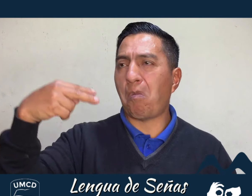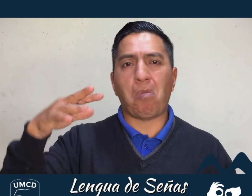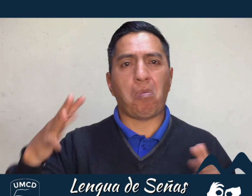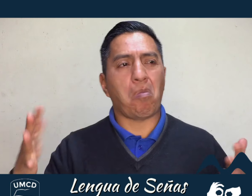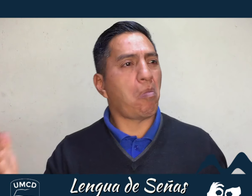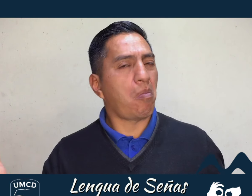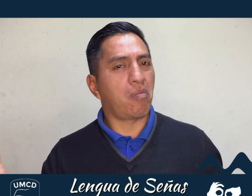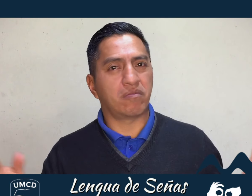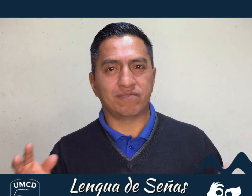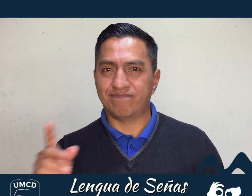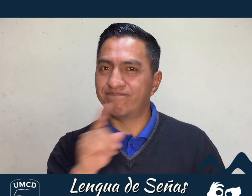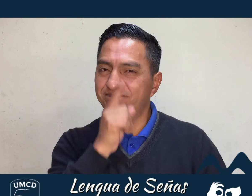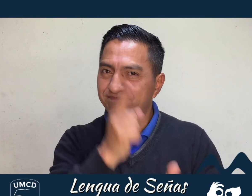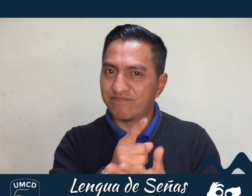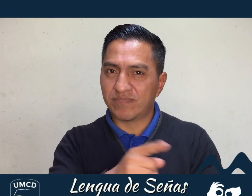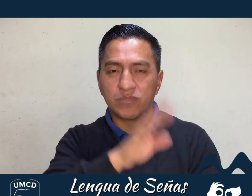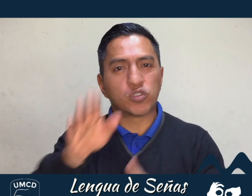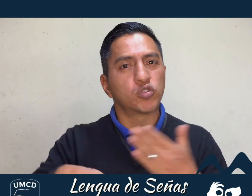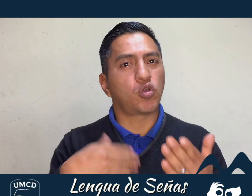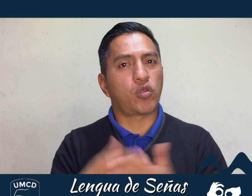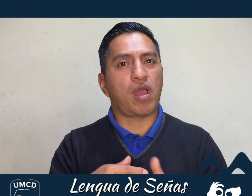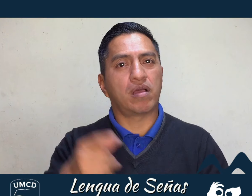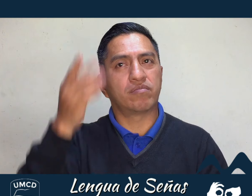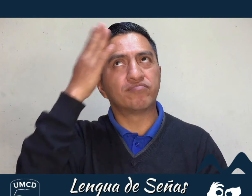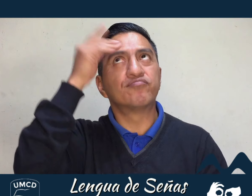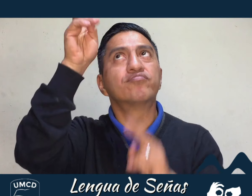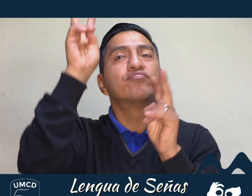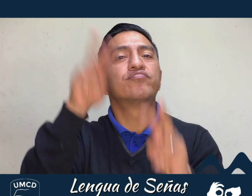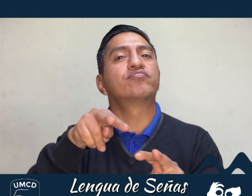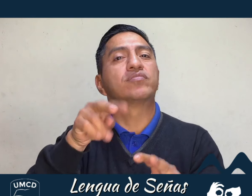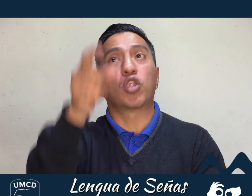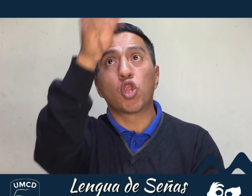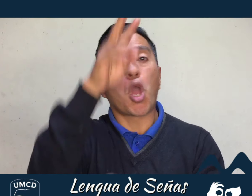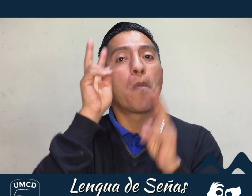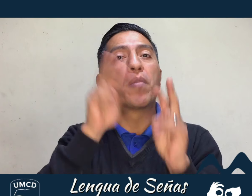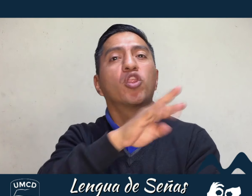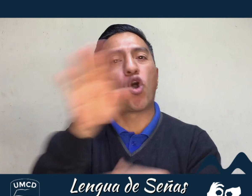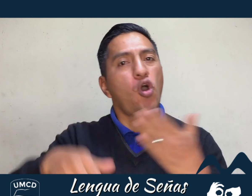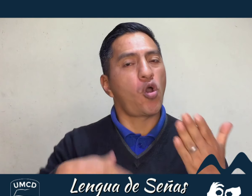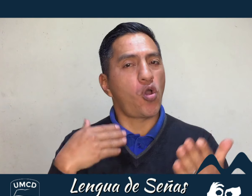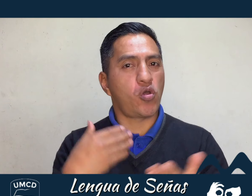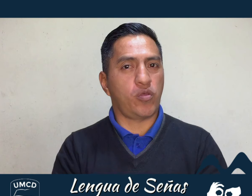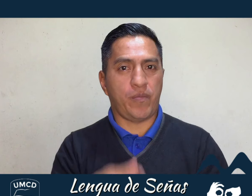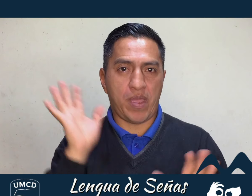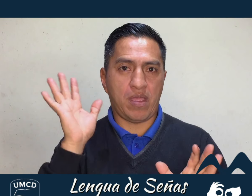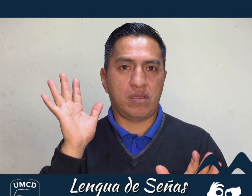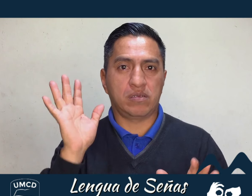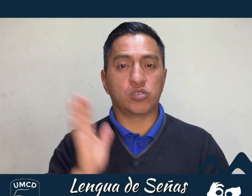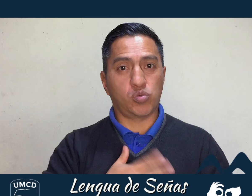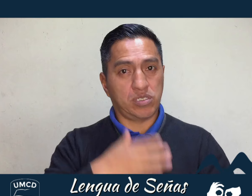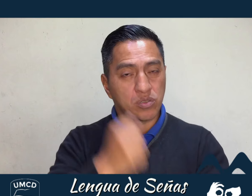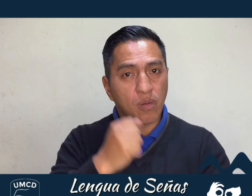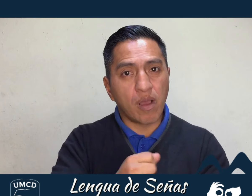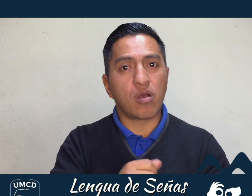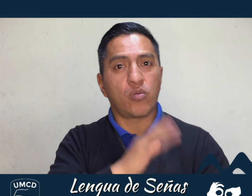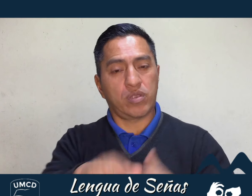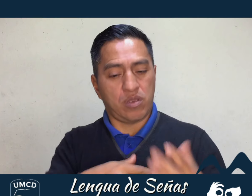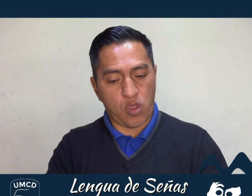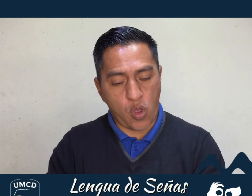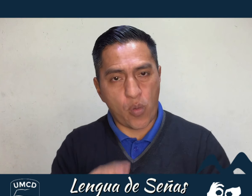nos juzgue, la verdad es que todos estamos desnudos ante los ojos de Dios y nuestras obras